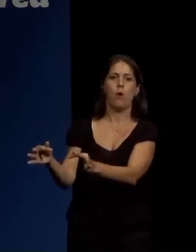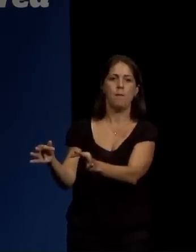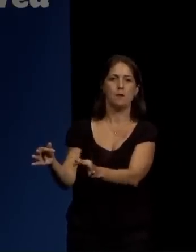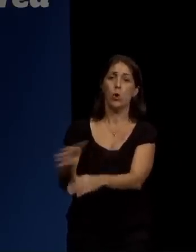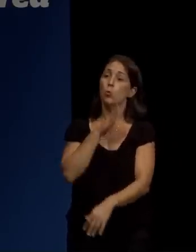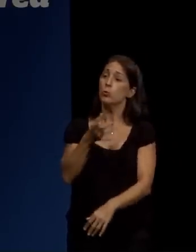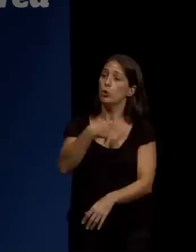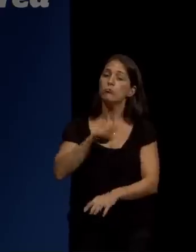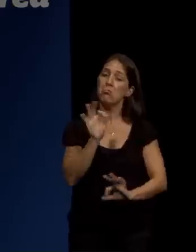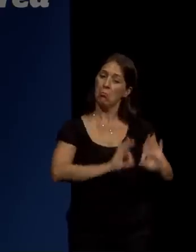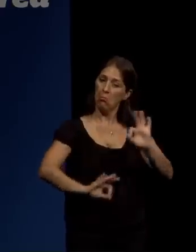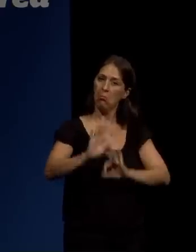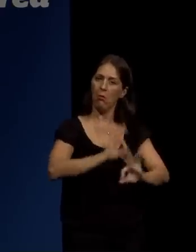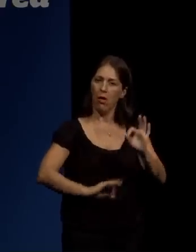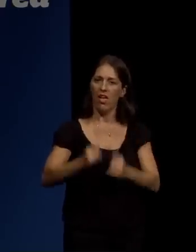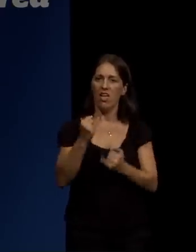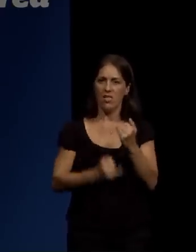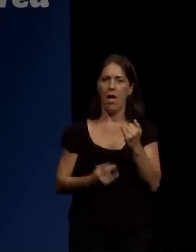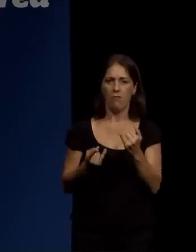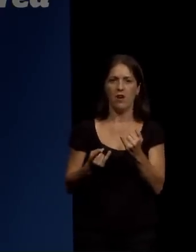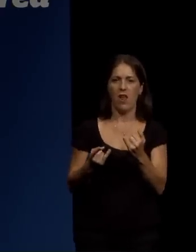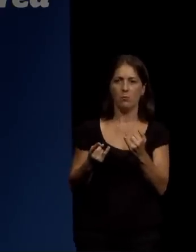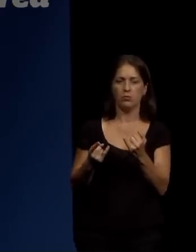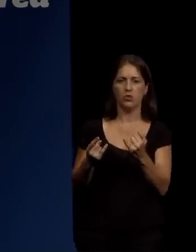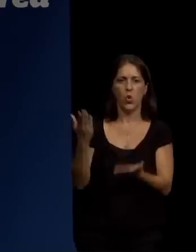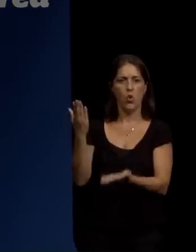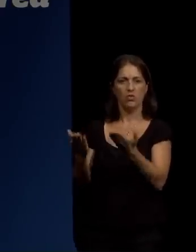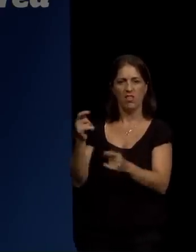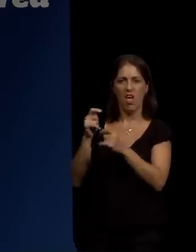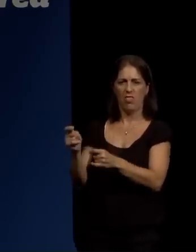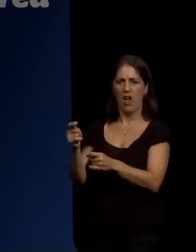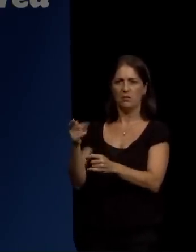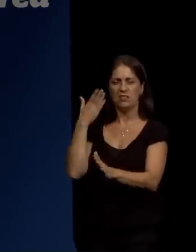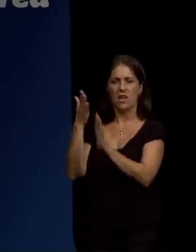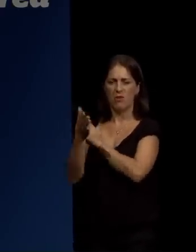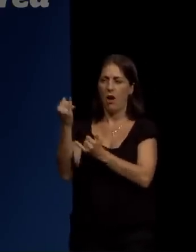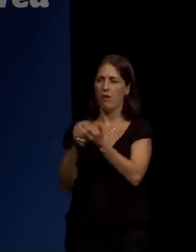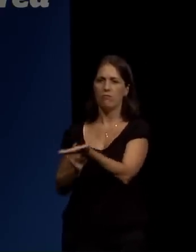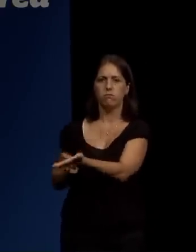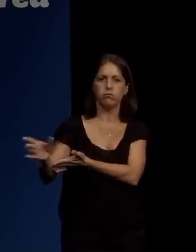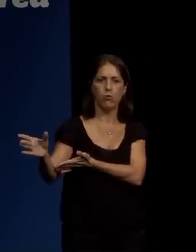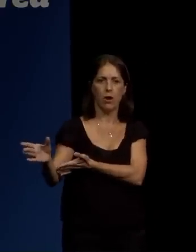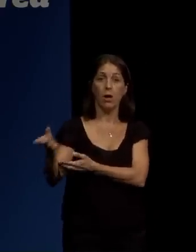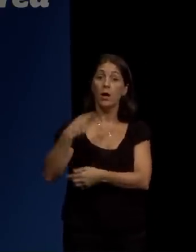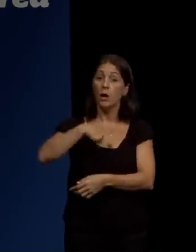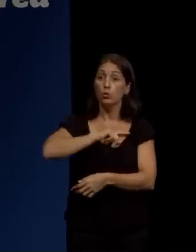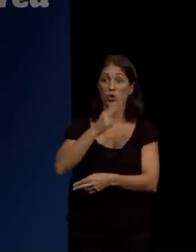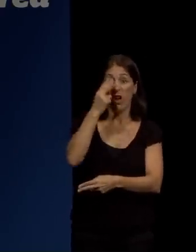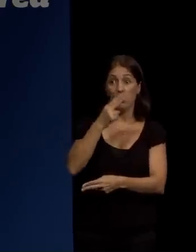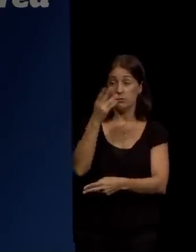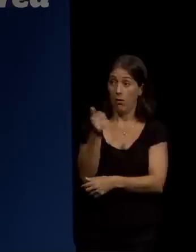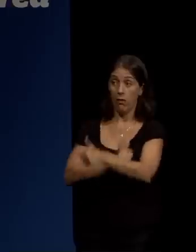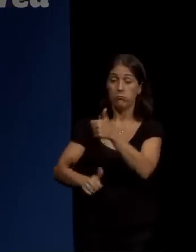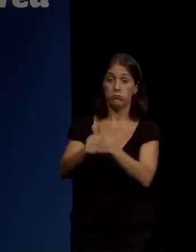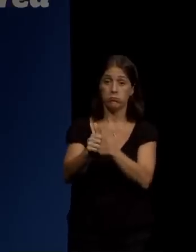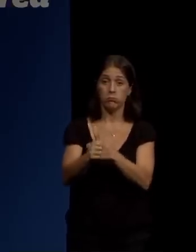porque nos imos organizar e vos imos dar o merecido que é deixarvos fora nos vosos intereses a favor de que entre dunha vez aire limpo